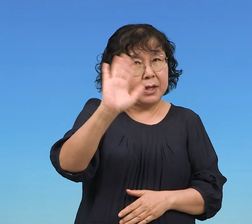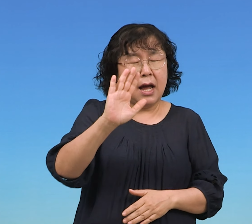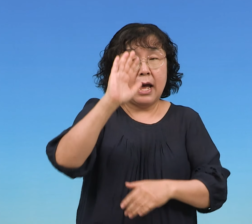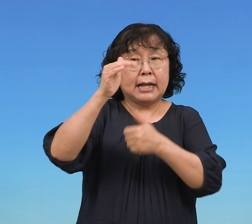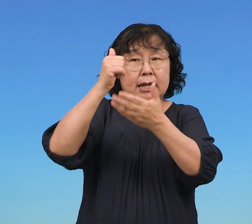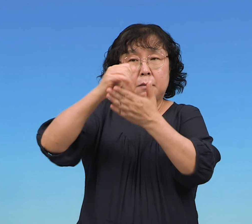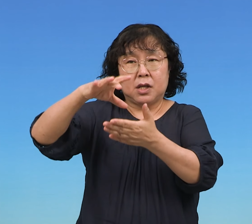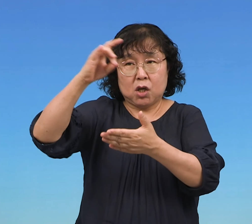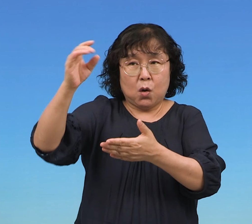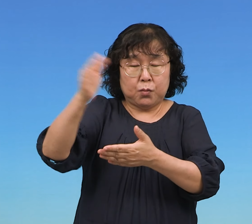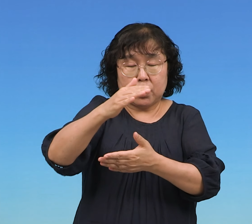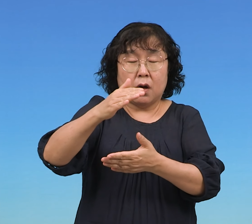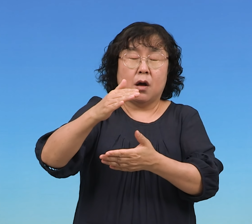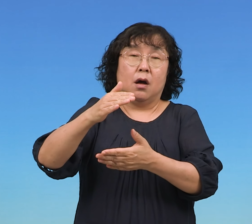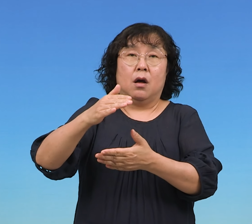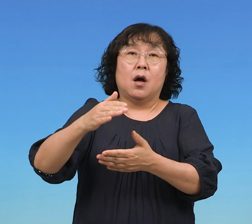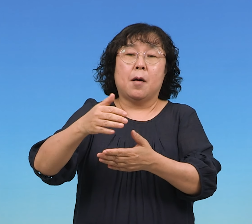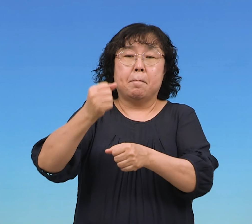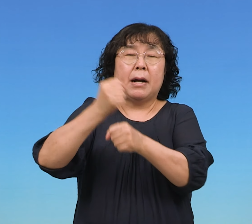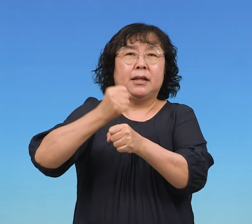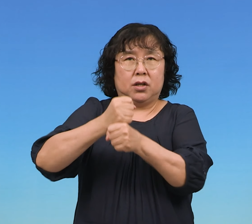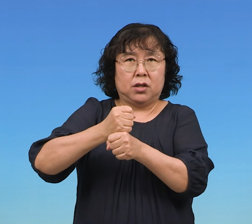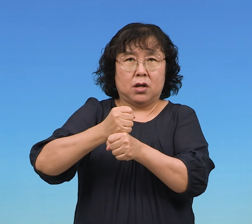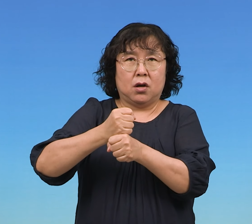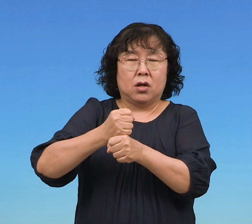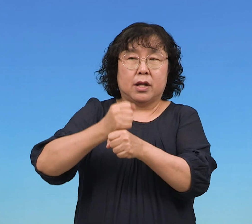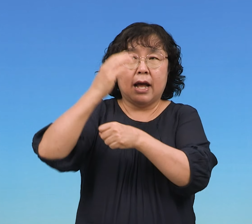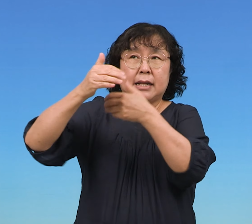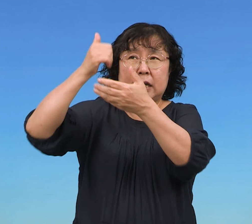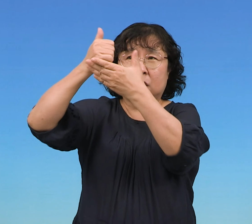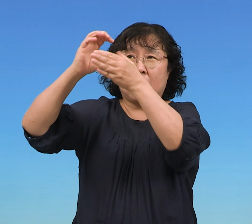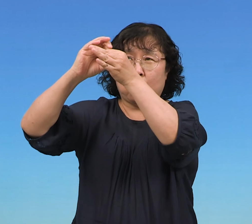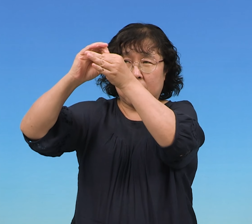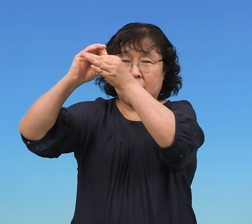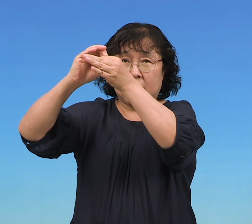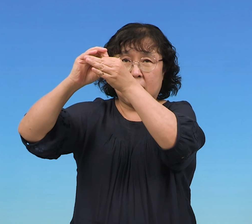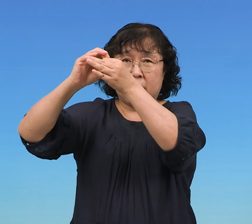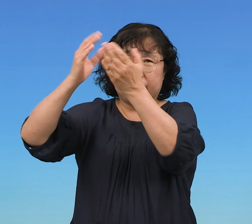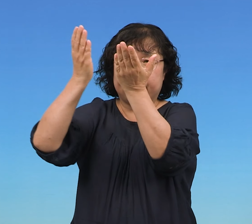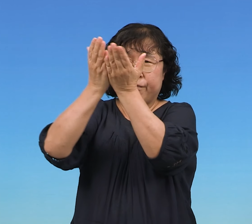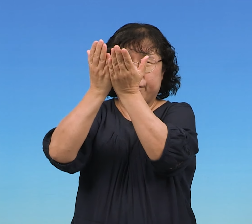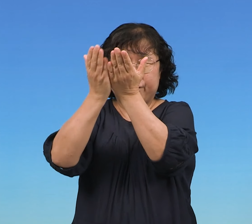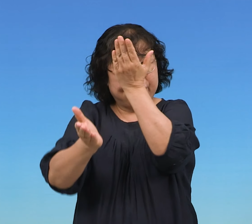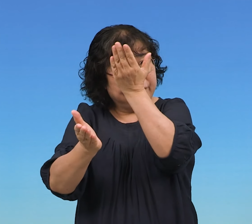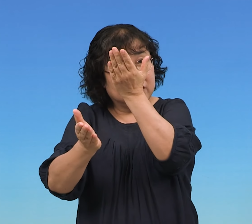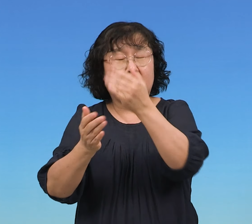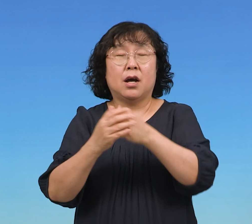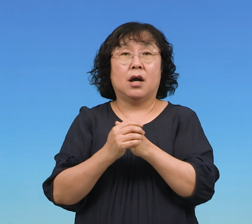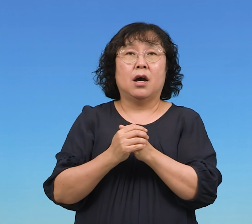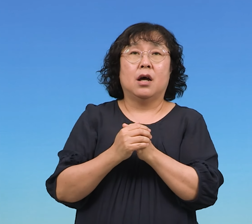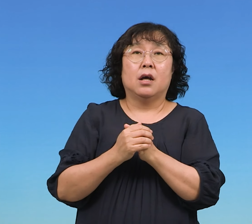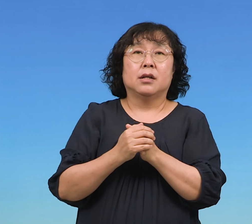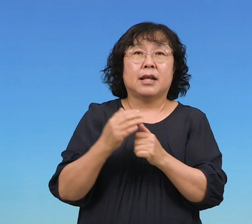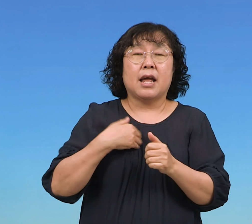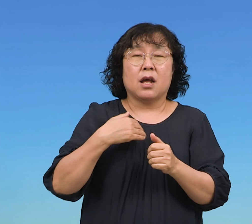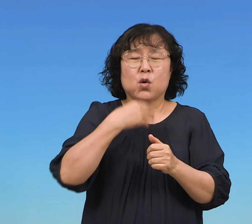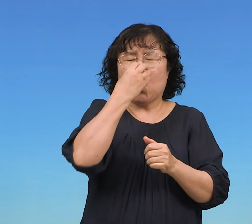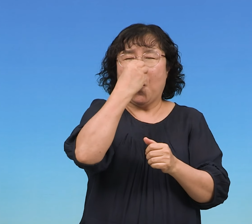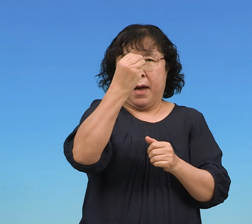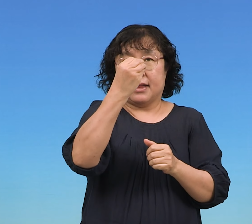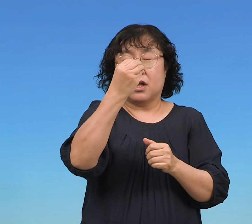버렸어요. 교만으로, 탐심으로. 그래서 오늘도 주님께서 여러분을 또 저와 더불어 이곳에